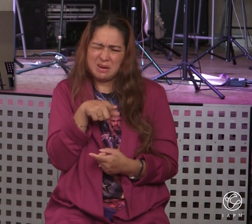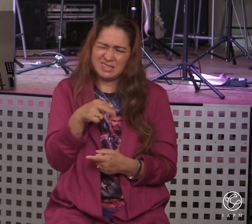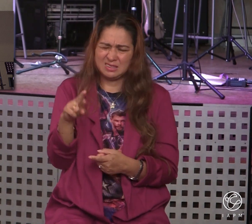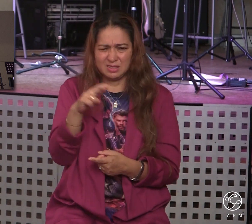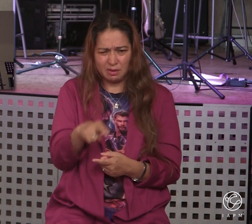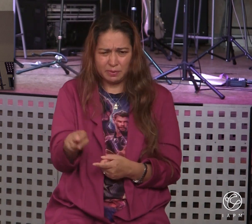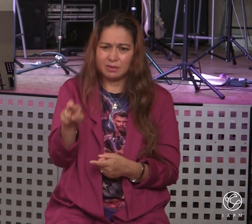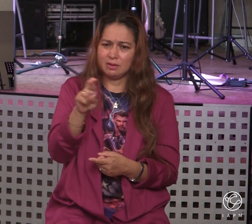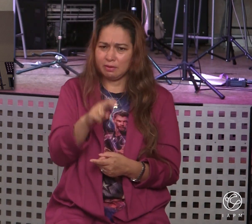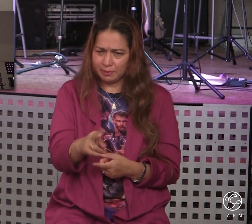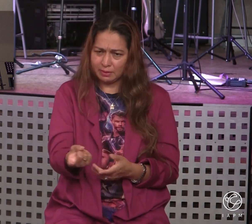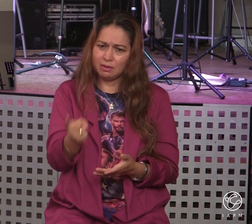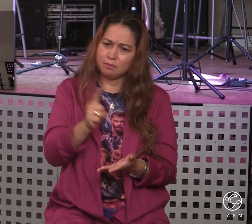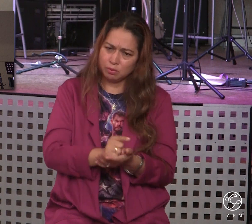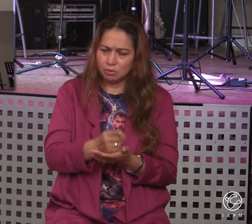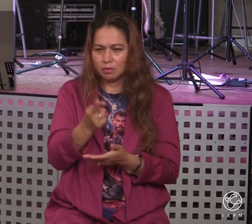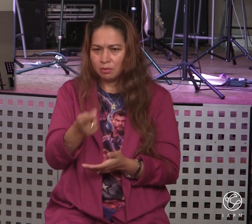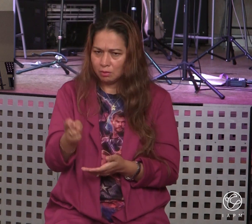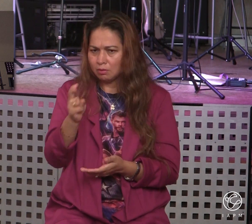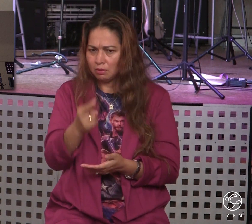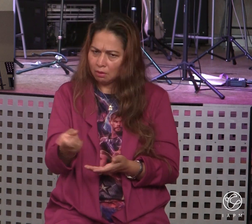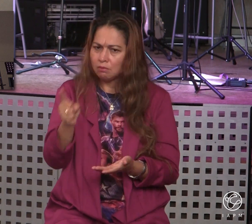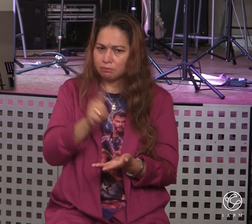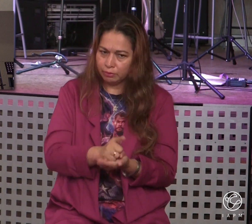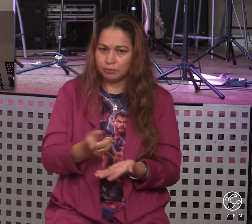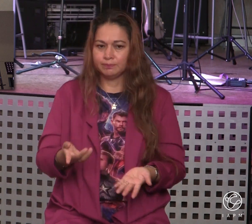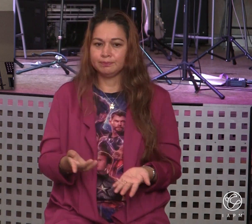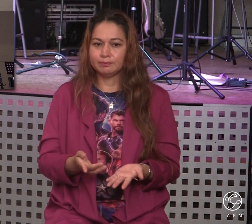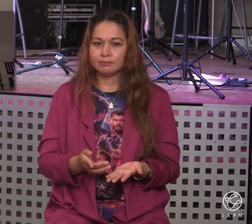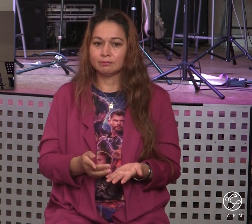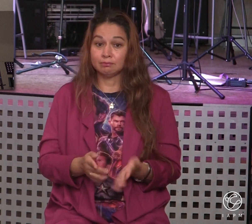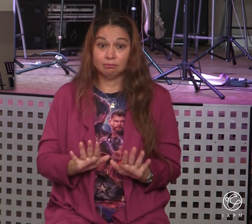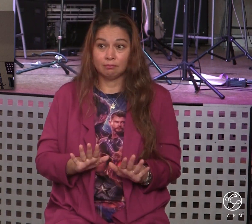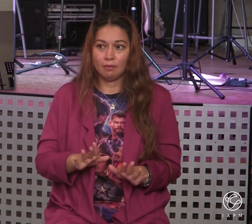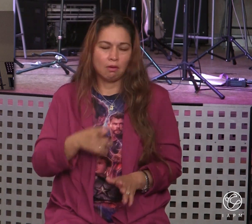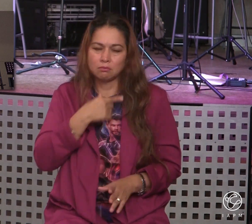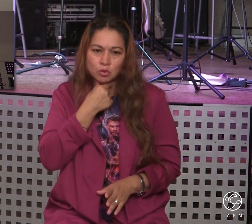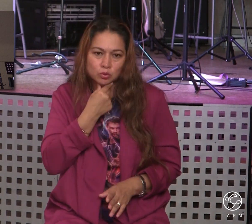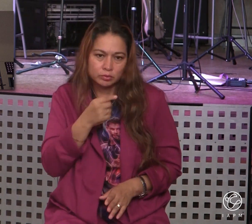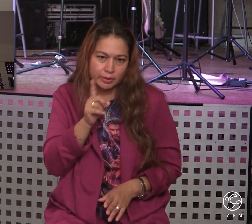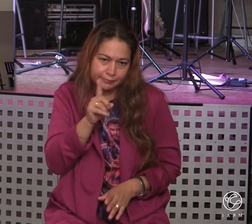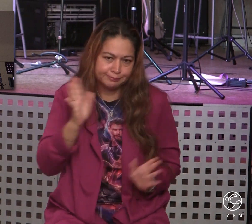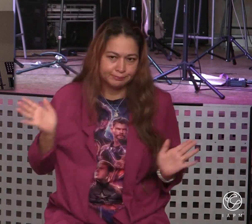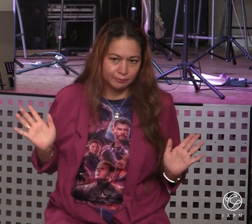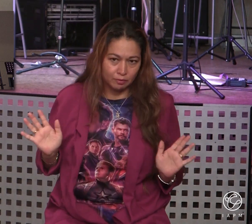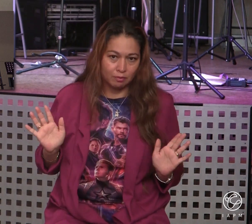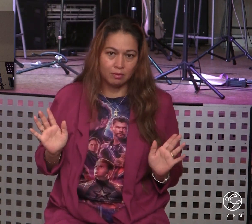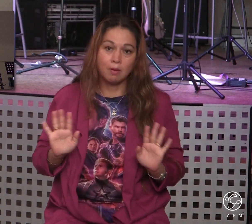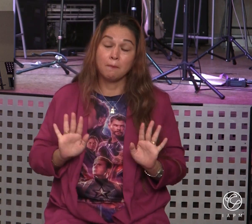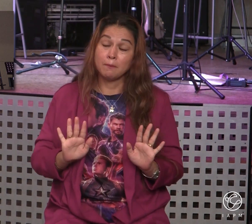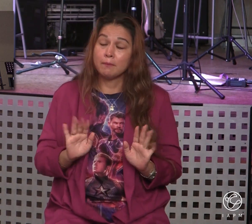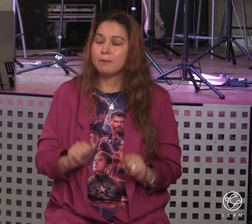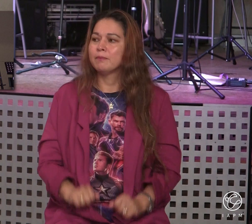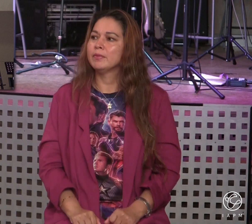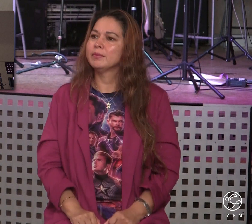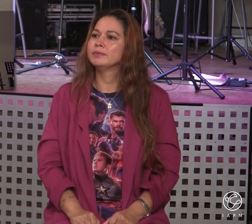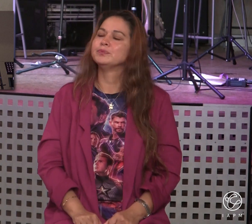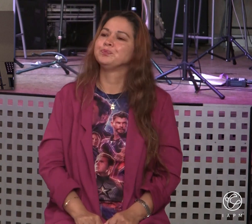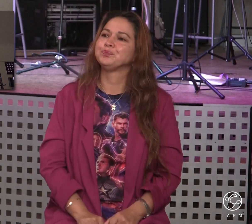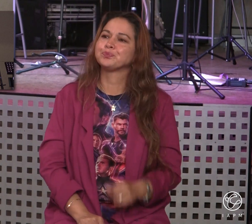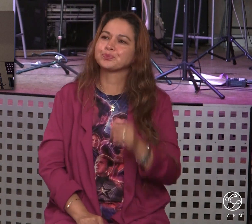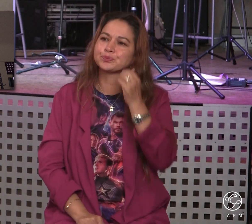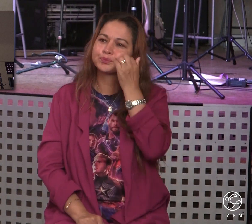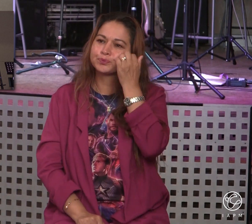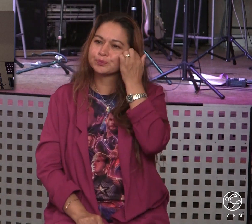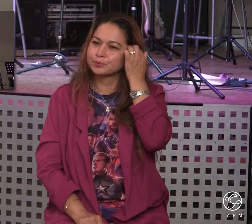Pero si logramos entender ciertos conceptos, ciertos principios bíblicos, lo